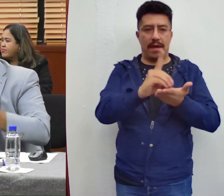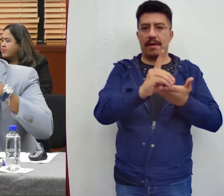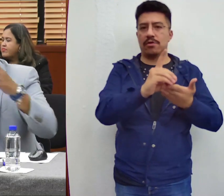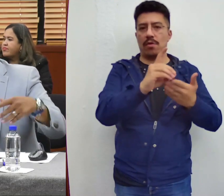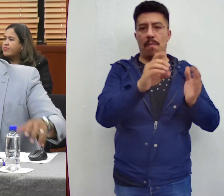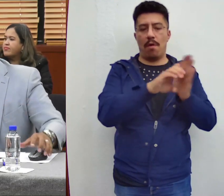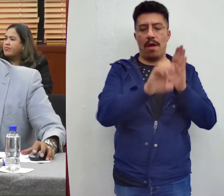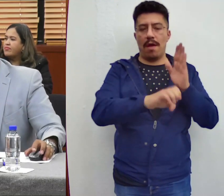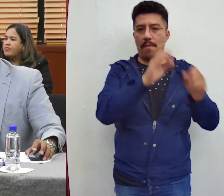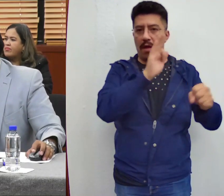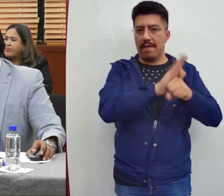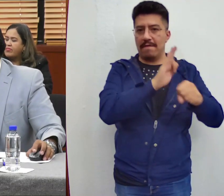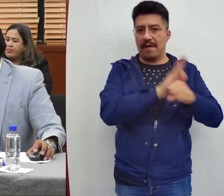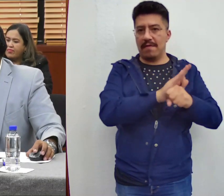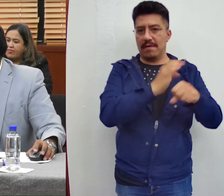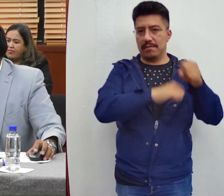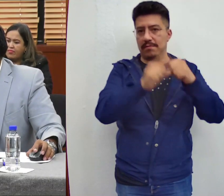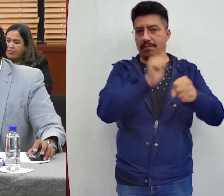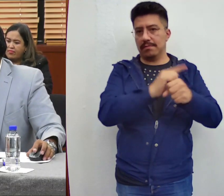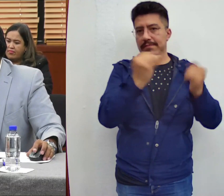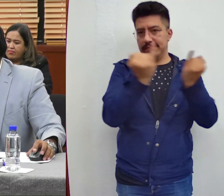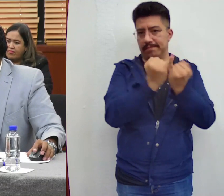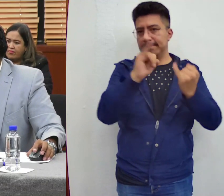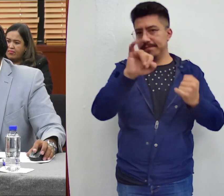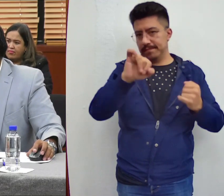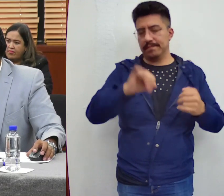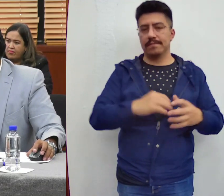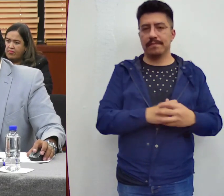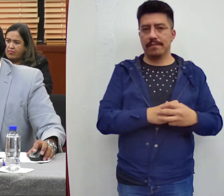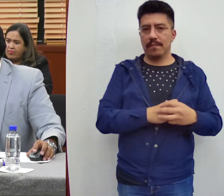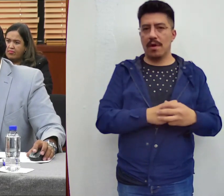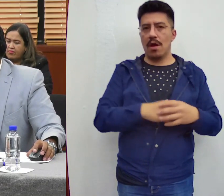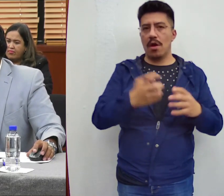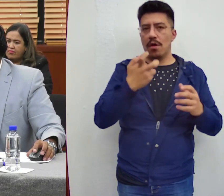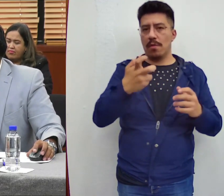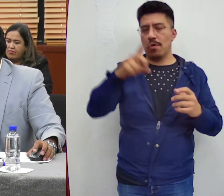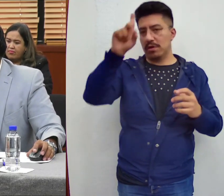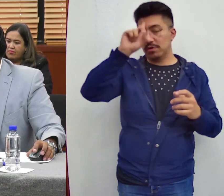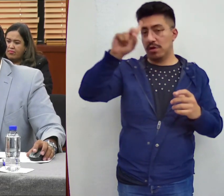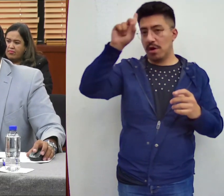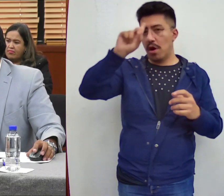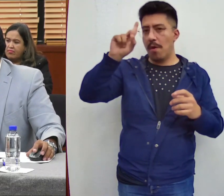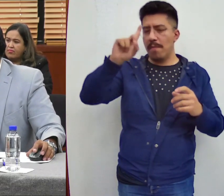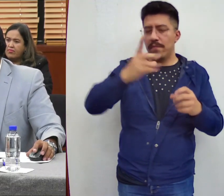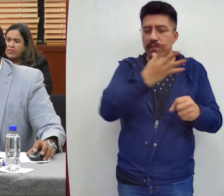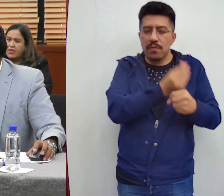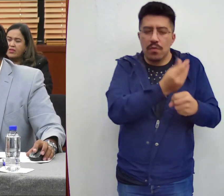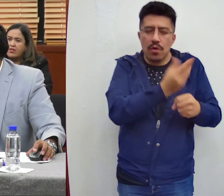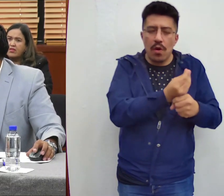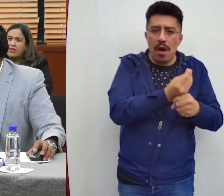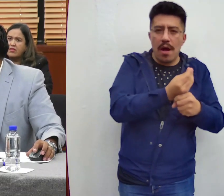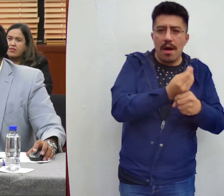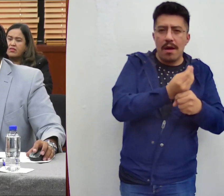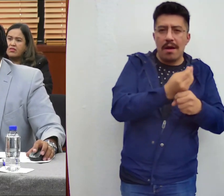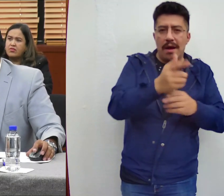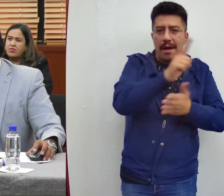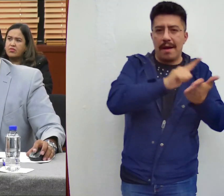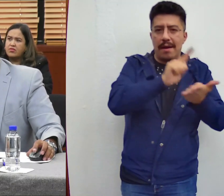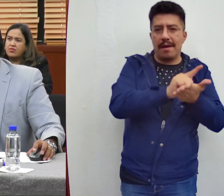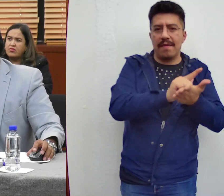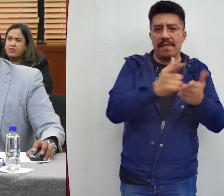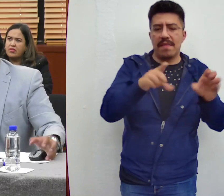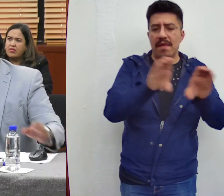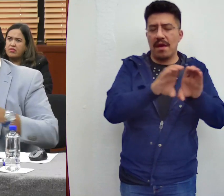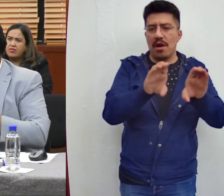Ahí quiero reiterar que se recomienda se haga un reajuste y una homologación de cómo lo maneja